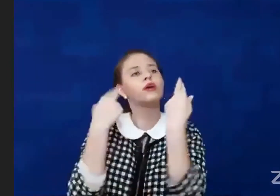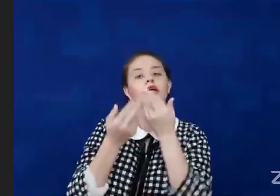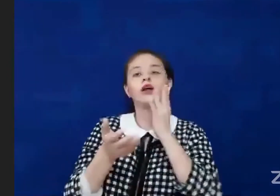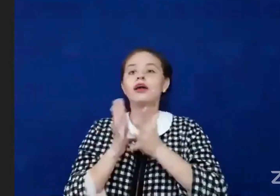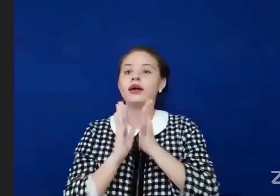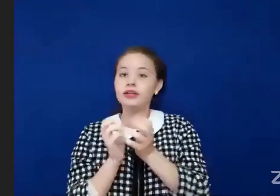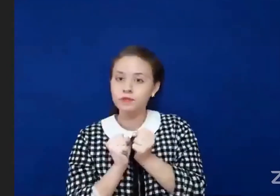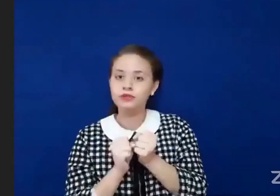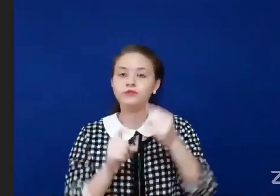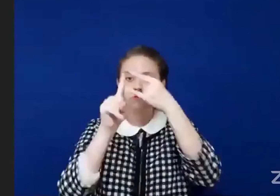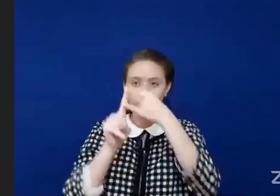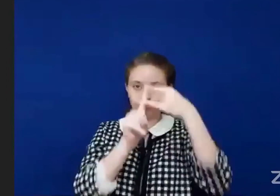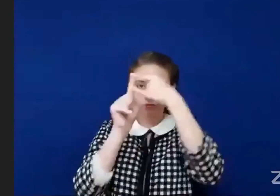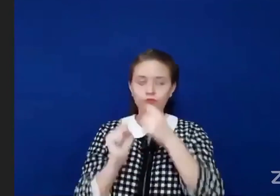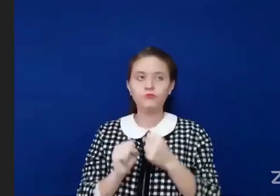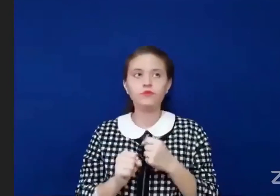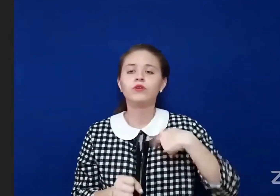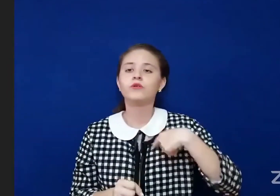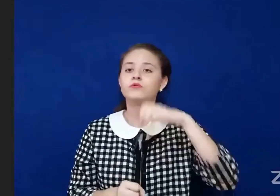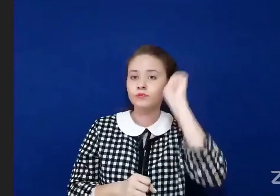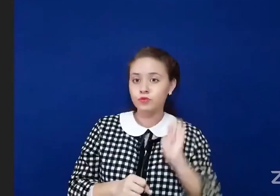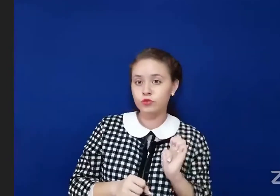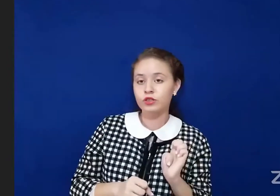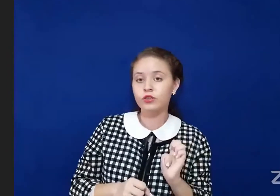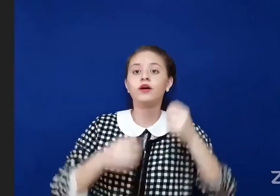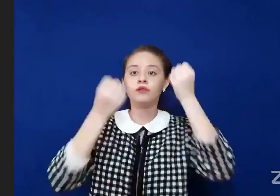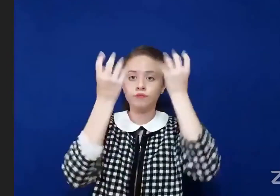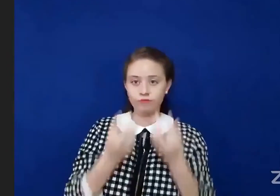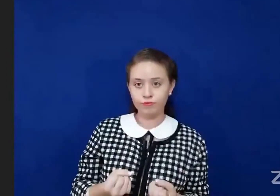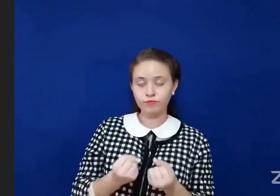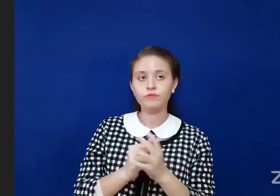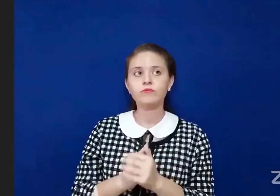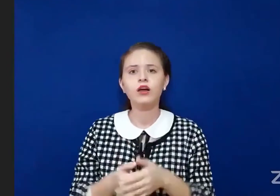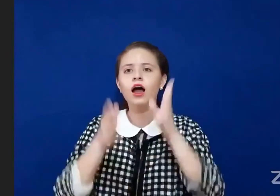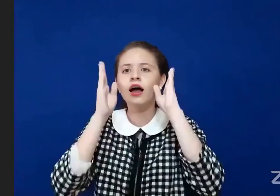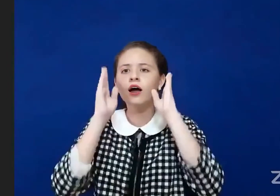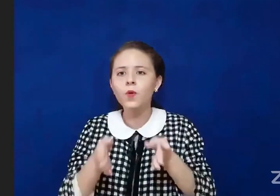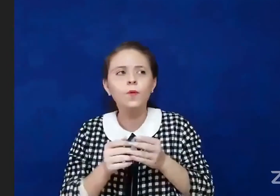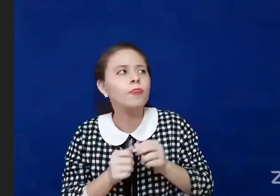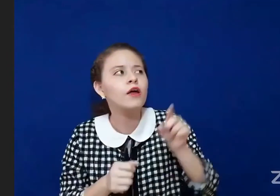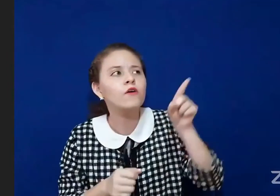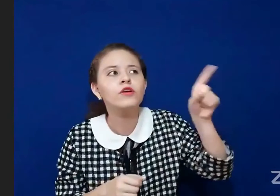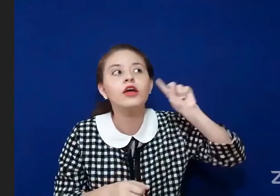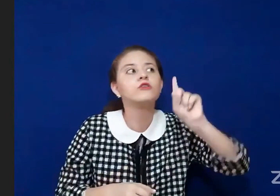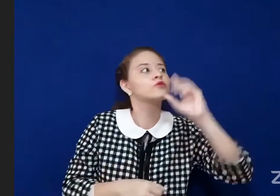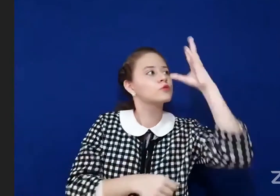me convidou para assistir uma reunião em Libras, no Zoom. Eu aceitei. Chegando